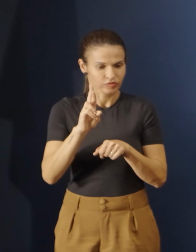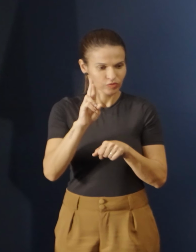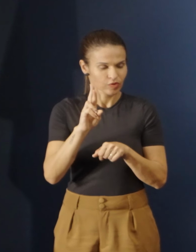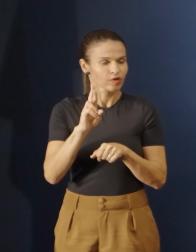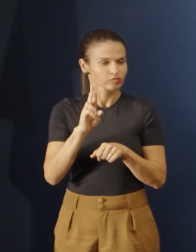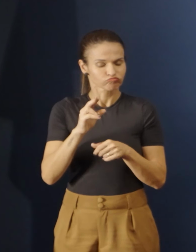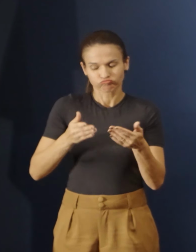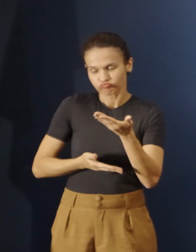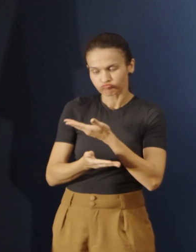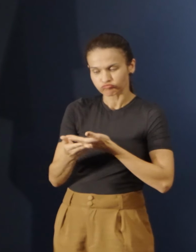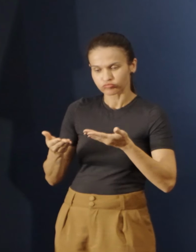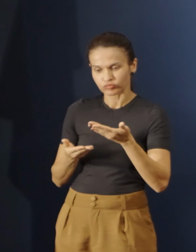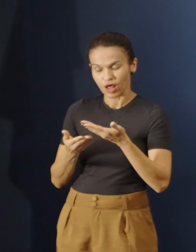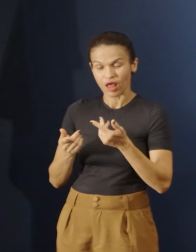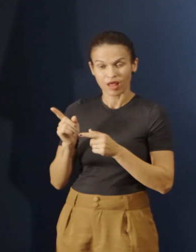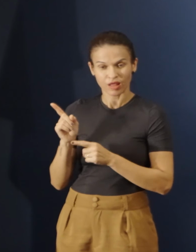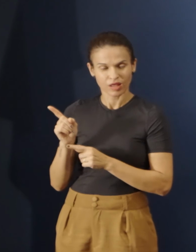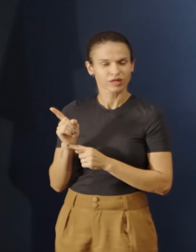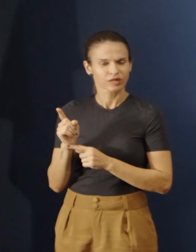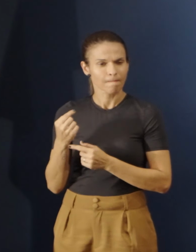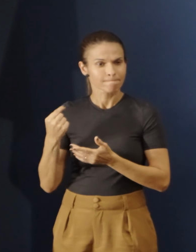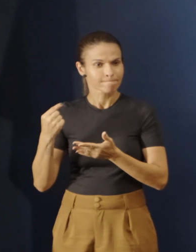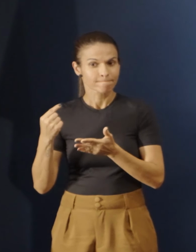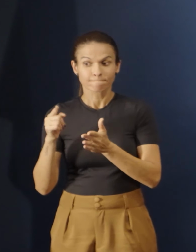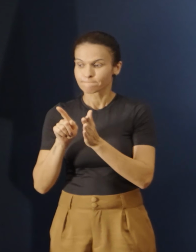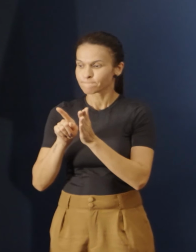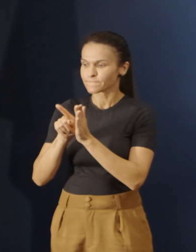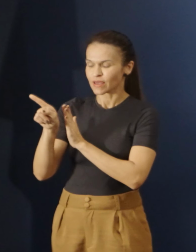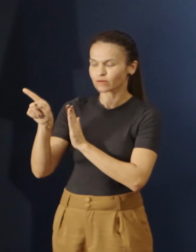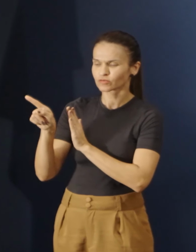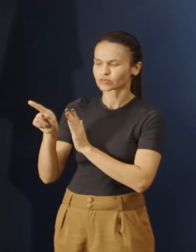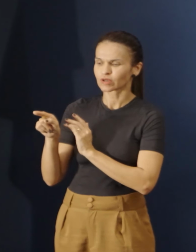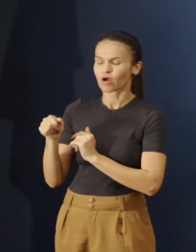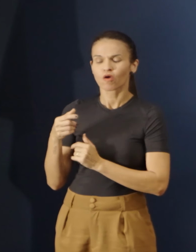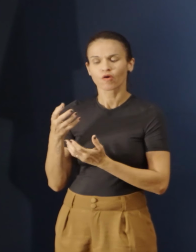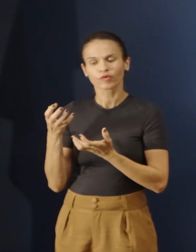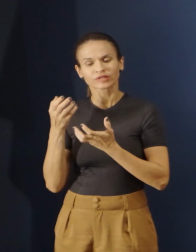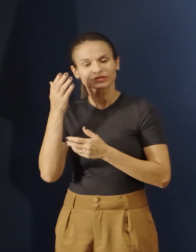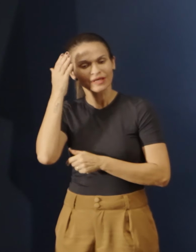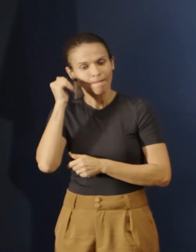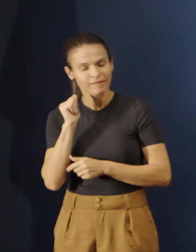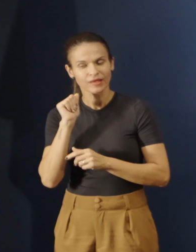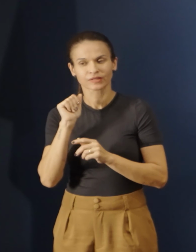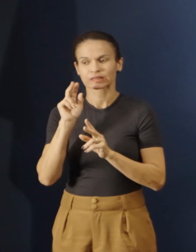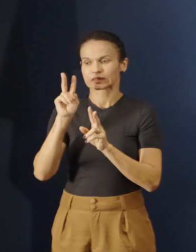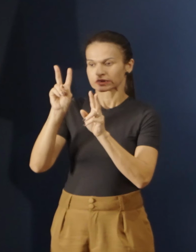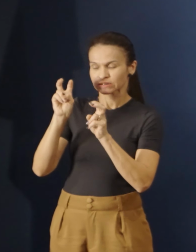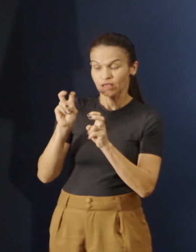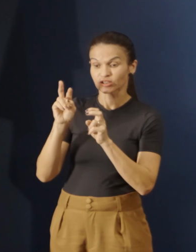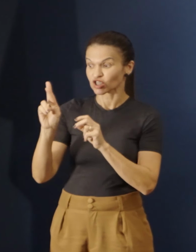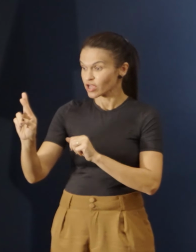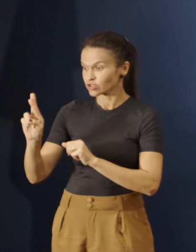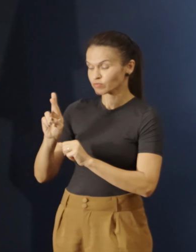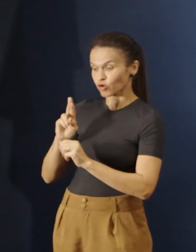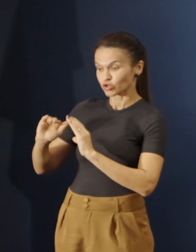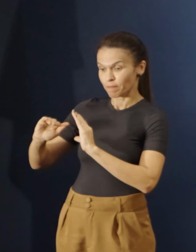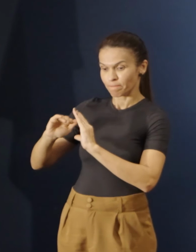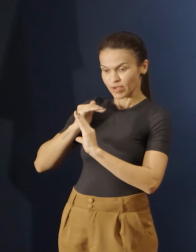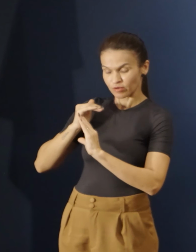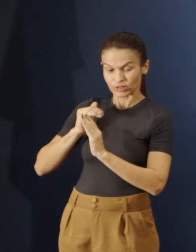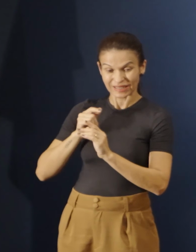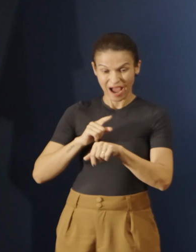hoje. E o Silviano, você manda uma pergunta para ele. Silviano, gostaria de saber isso. ele te responde o e-mail. Quando você